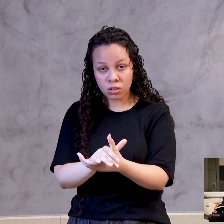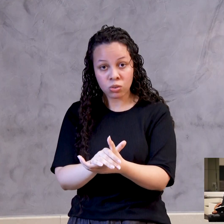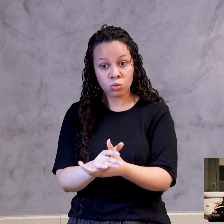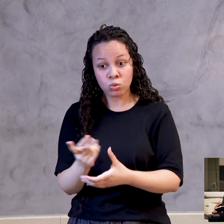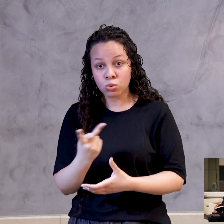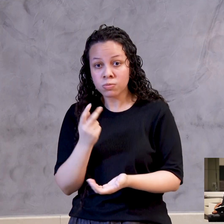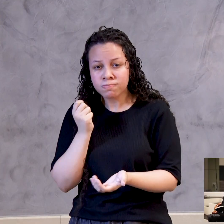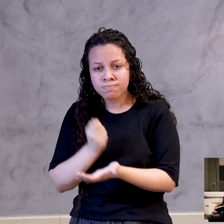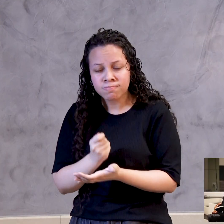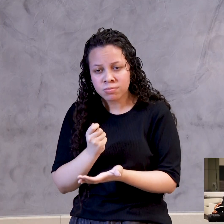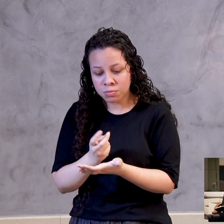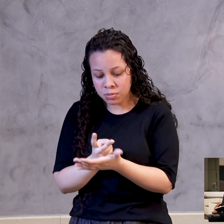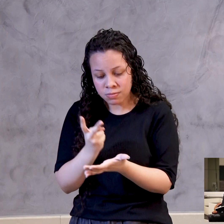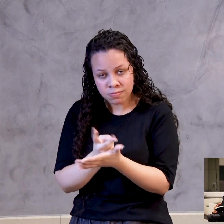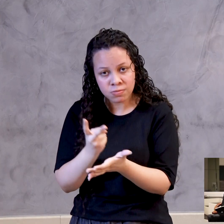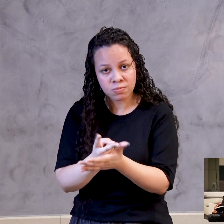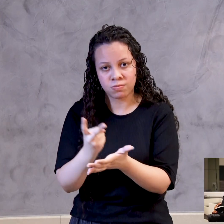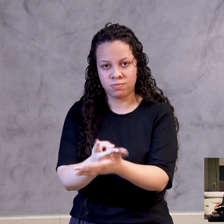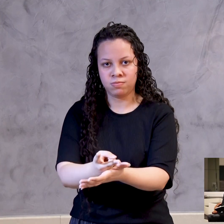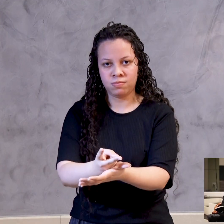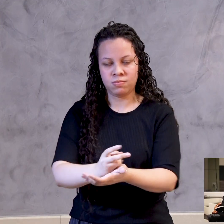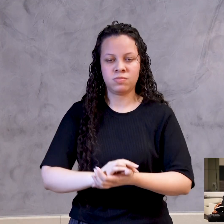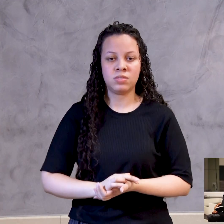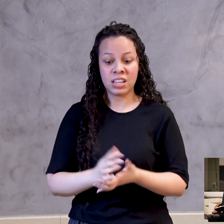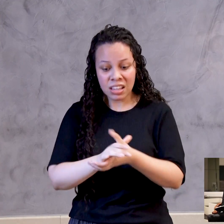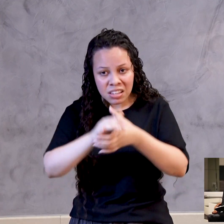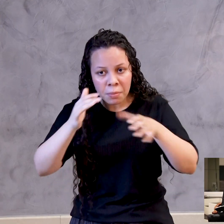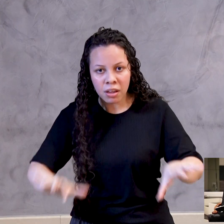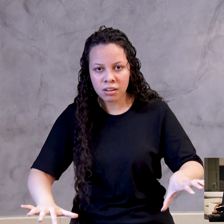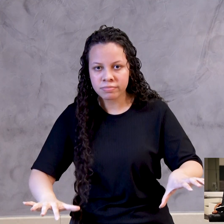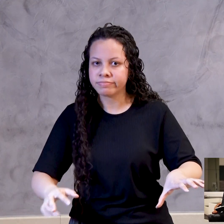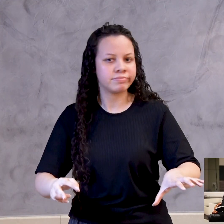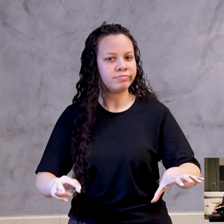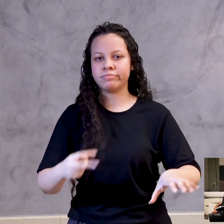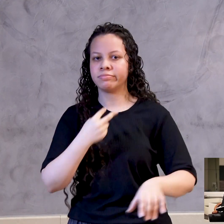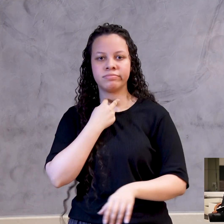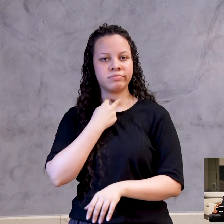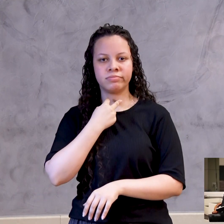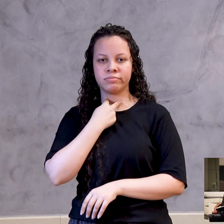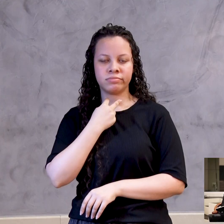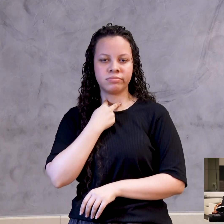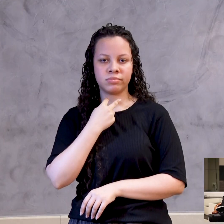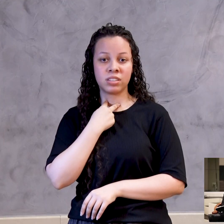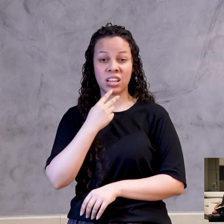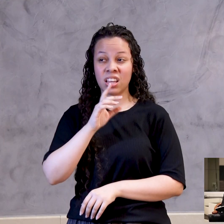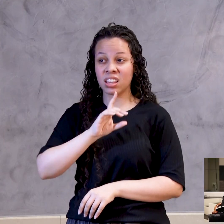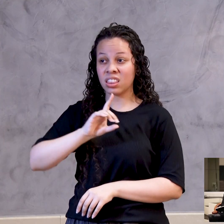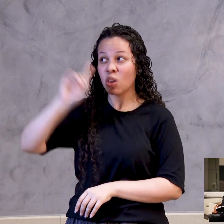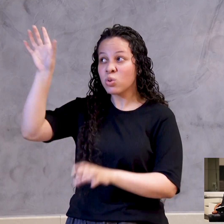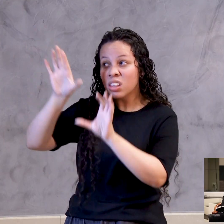uma mulher. Então não separe o homem. Deus nunca criou essa